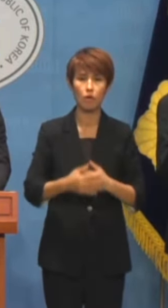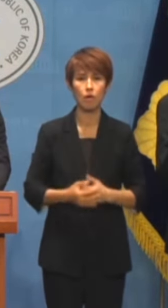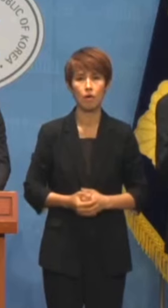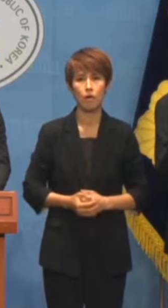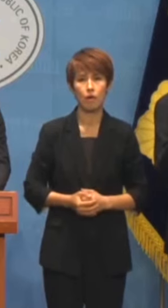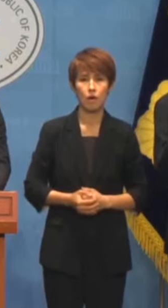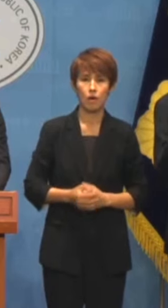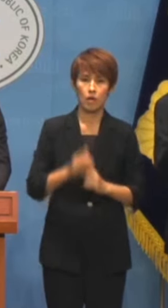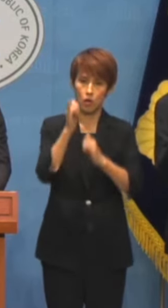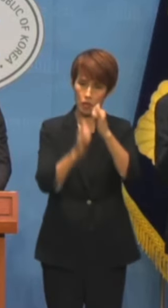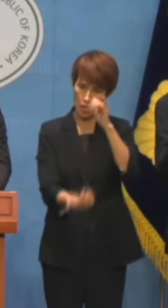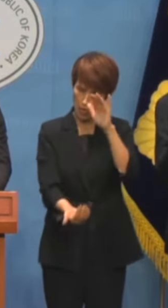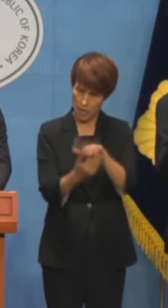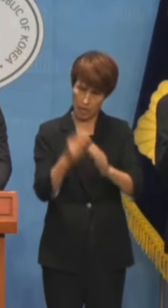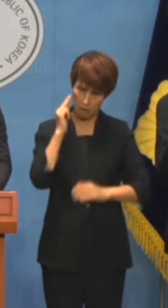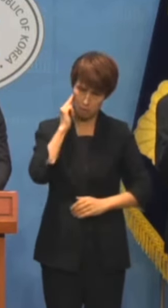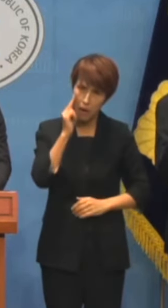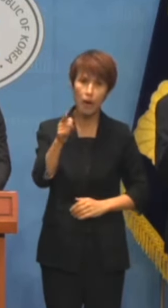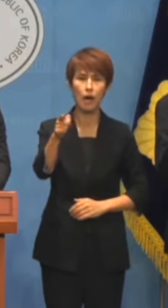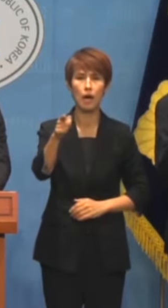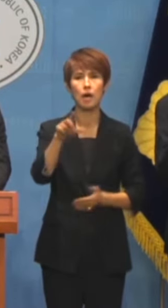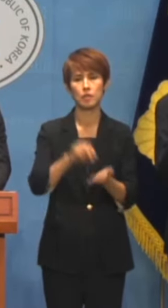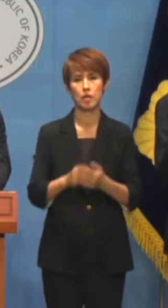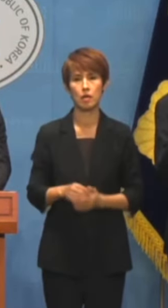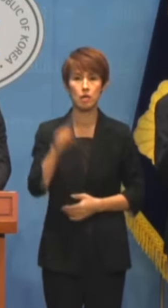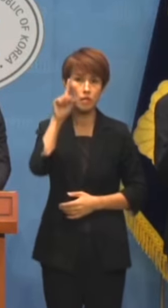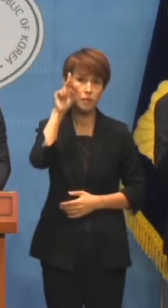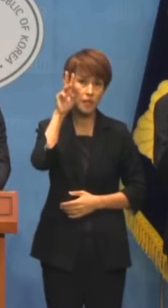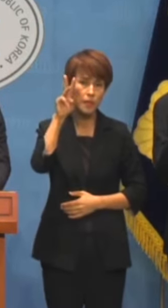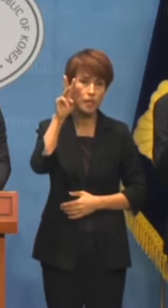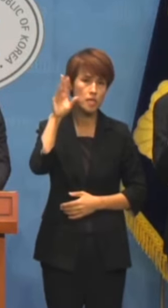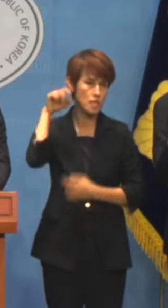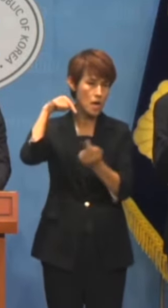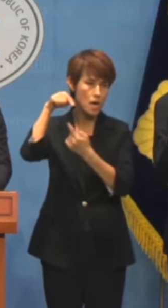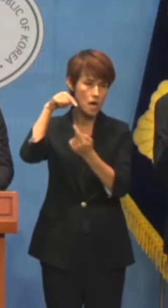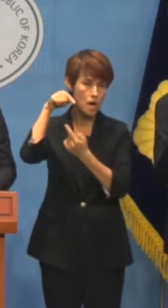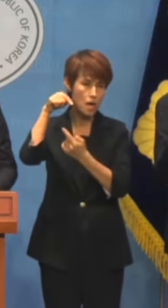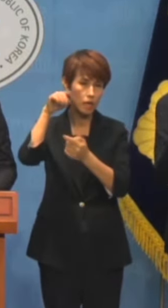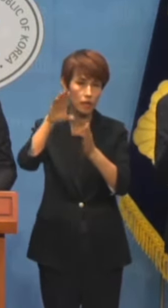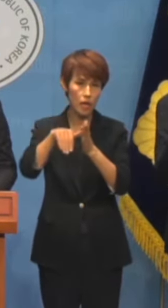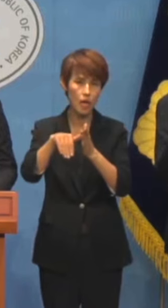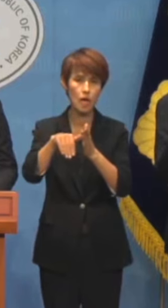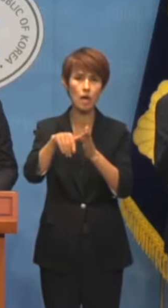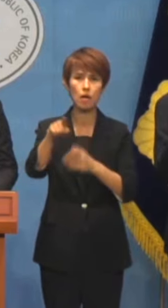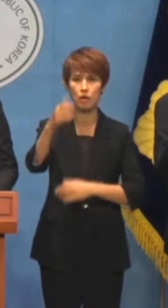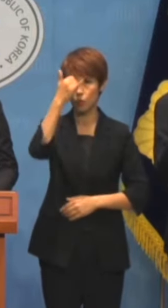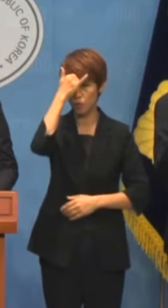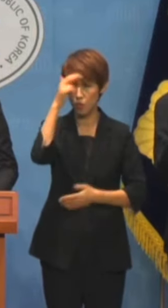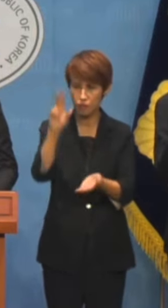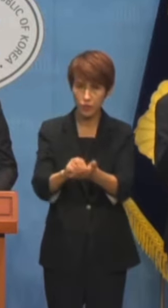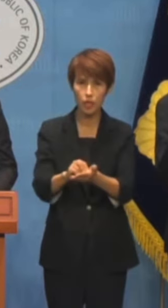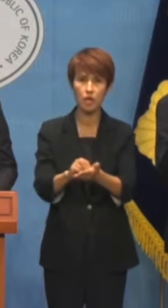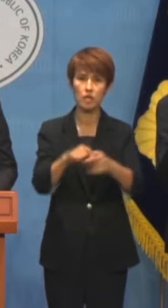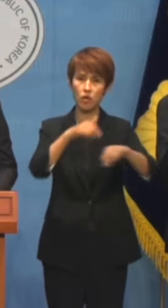만큼 최악의 장관급 인사다. 3일 동안 진행된 인사청문회를 통해 자질과 도덕성,